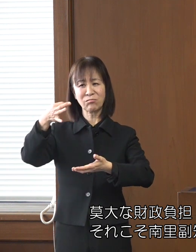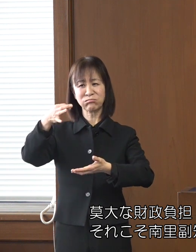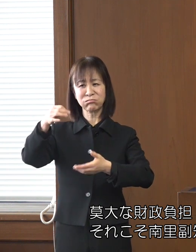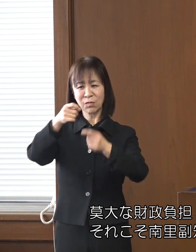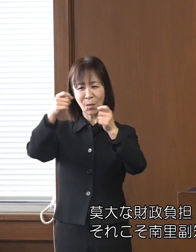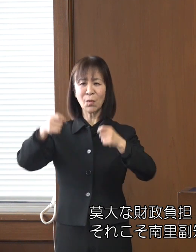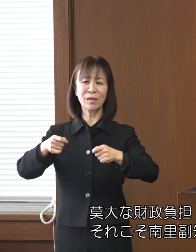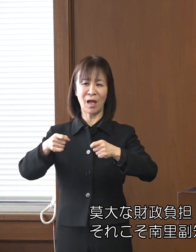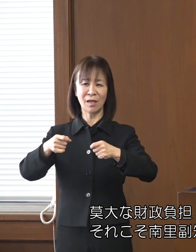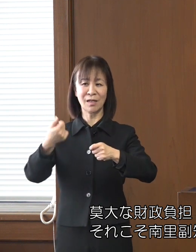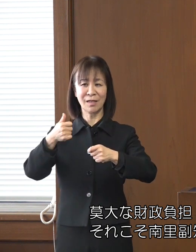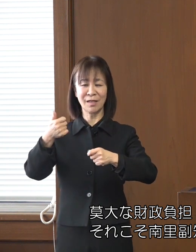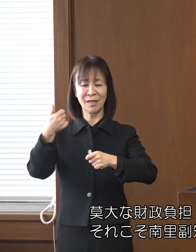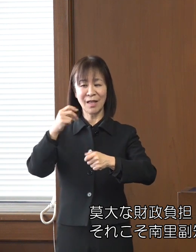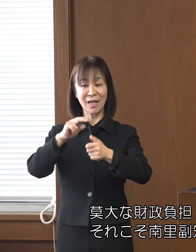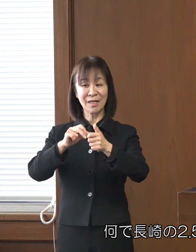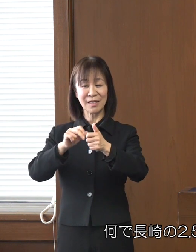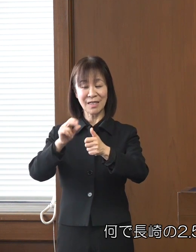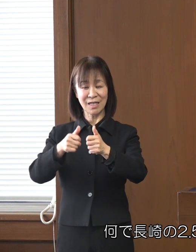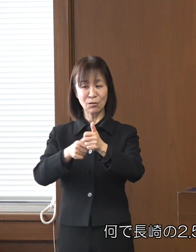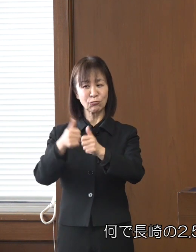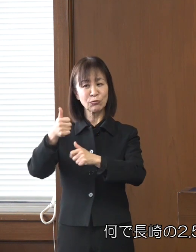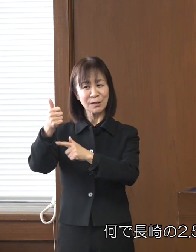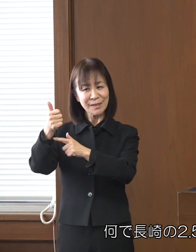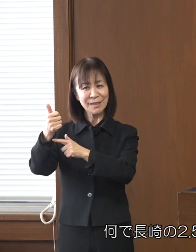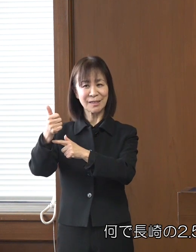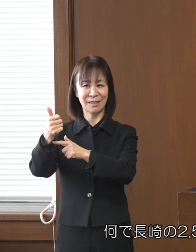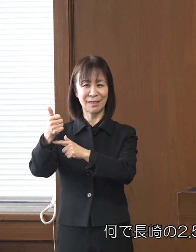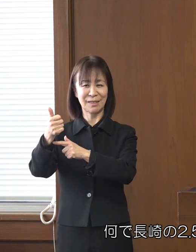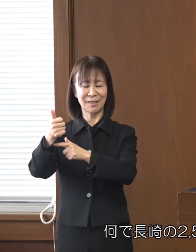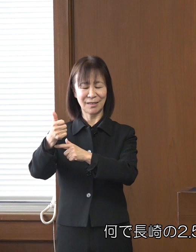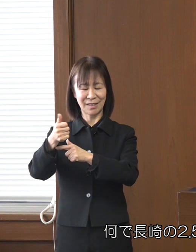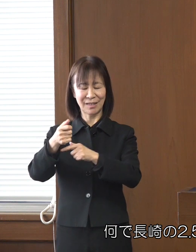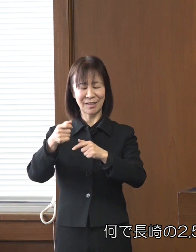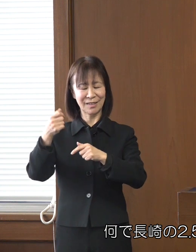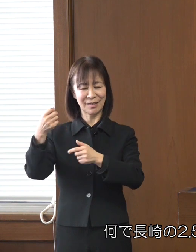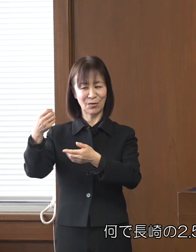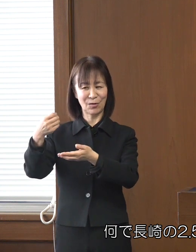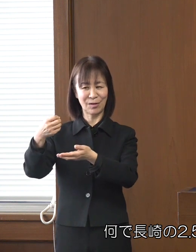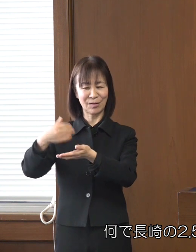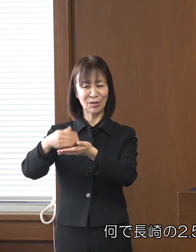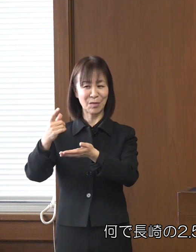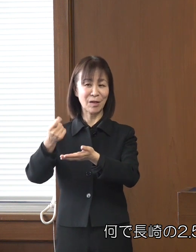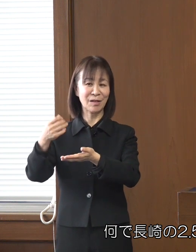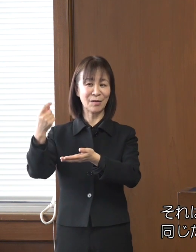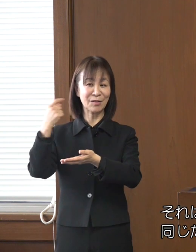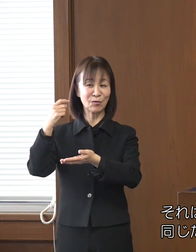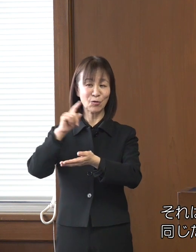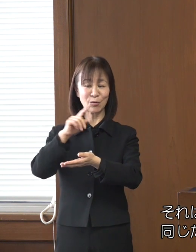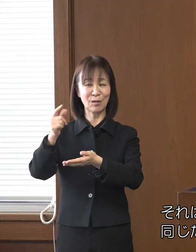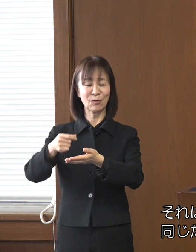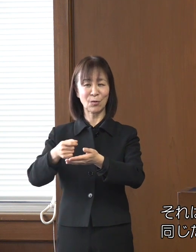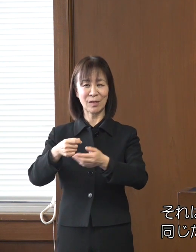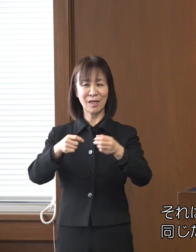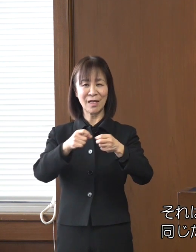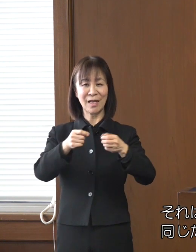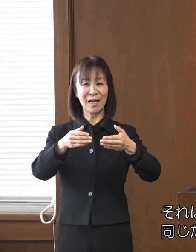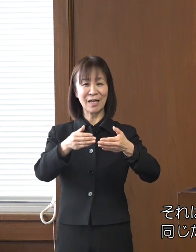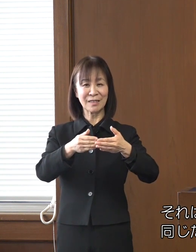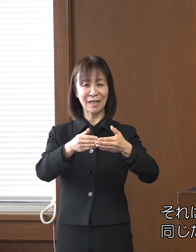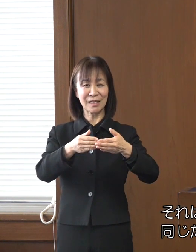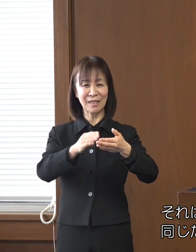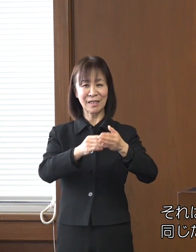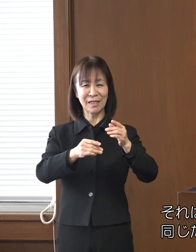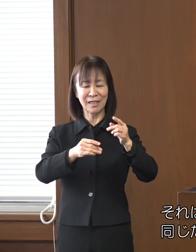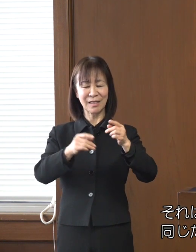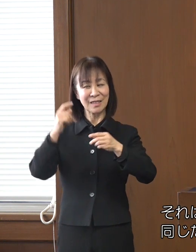里副知事が同じように言ったように、なんで長崎の 2.5 倍も払うシステムなんだって、それは県民から見ても同じだと思うん